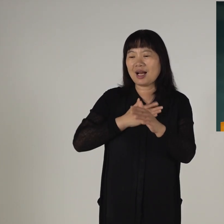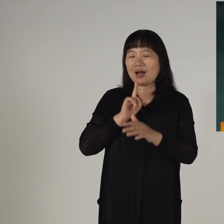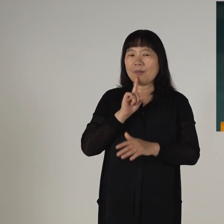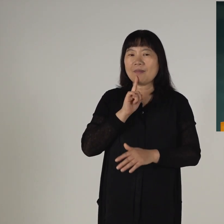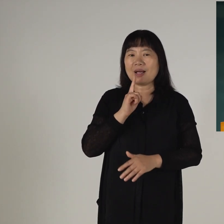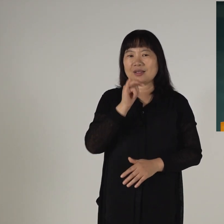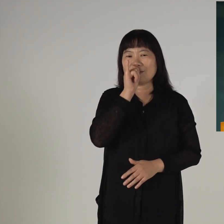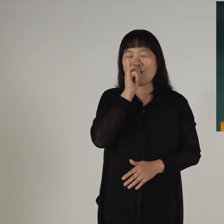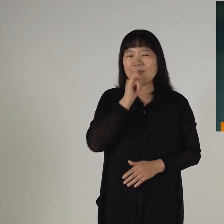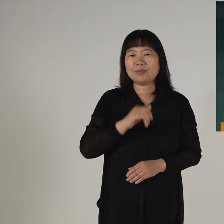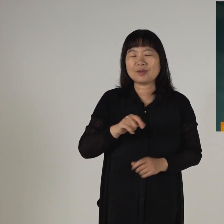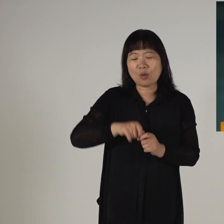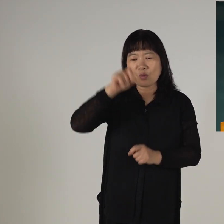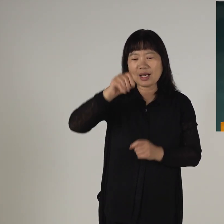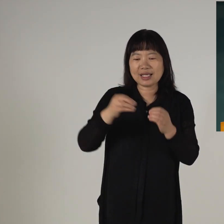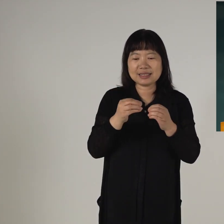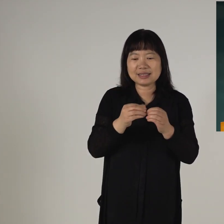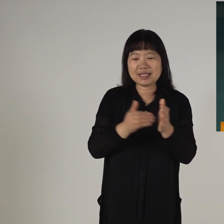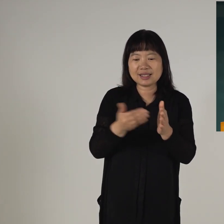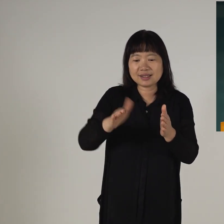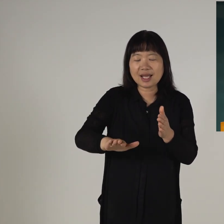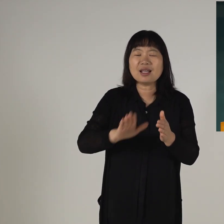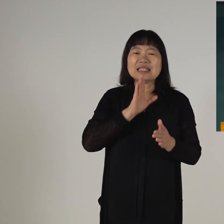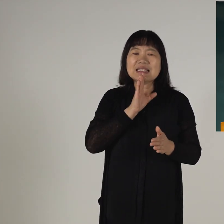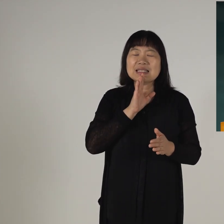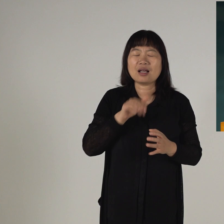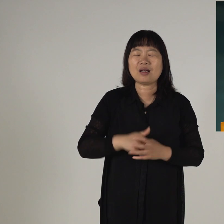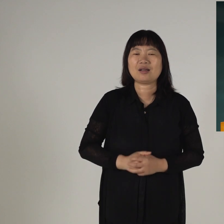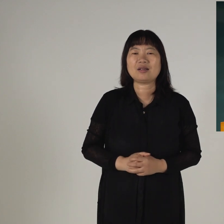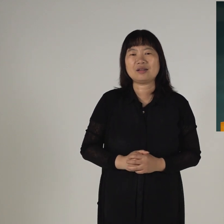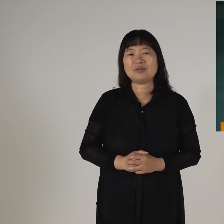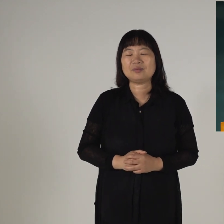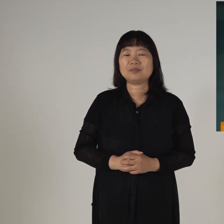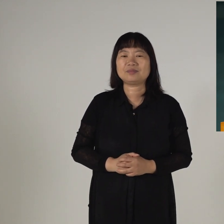제가 오래된 글인데 참 그 제목이